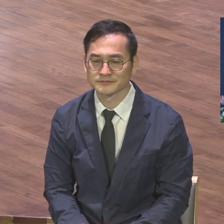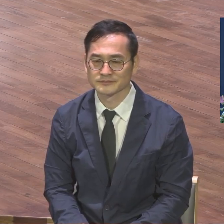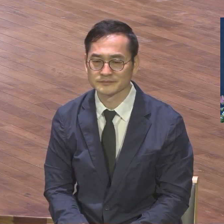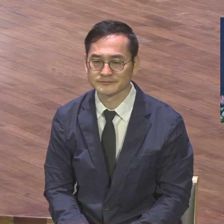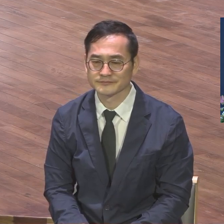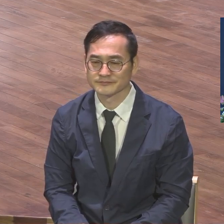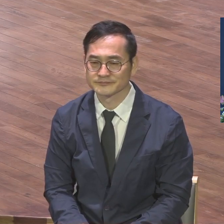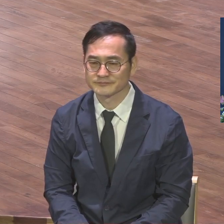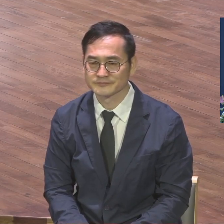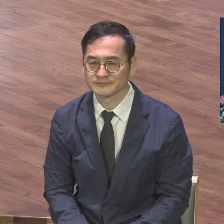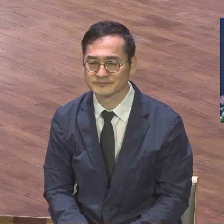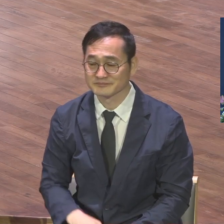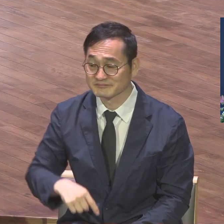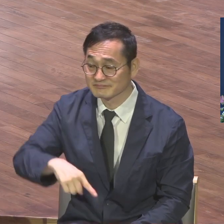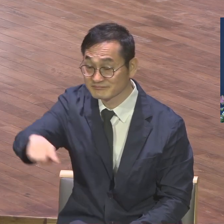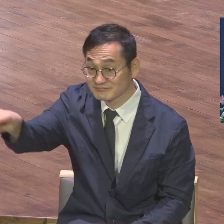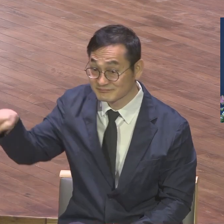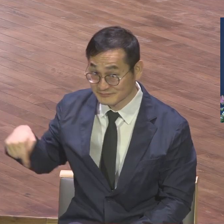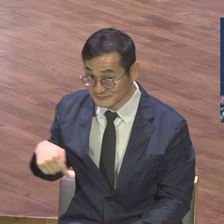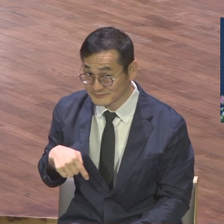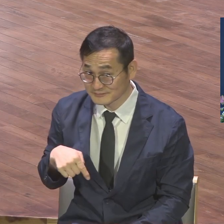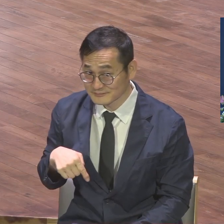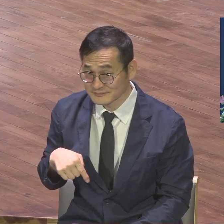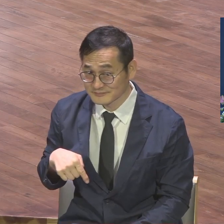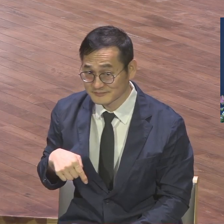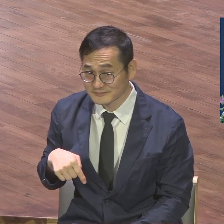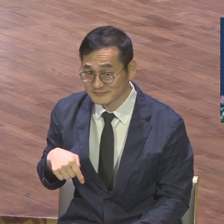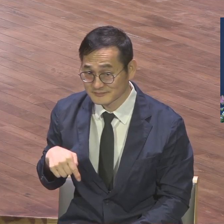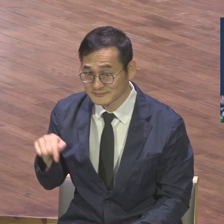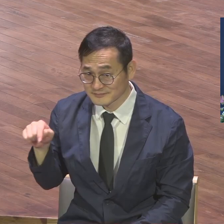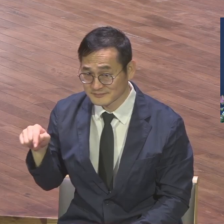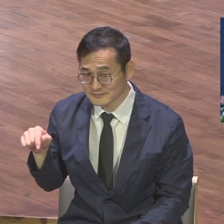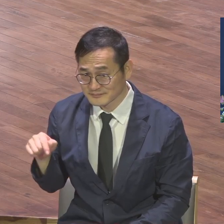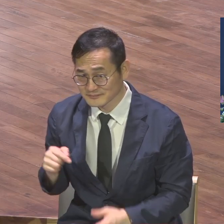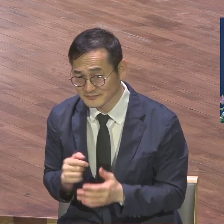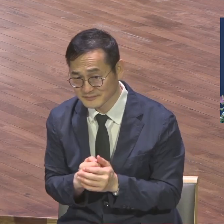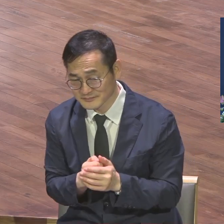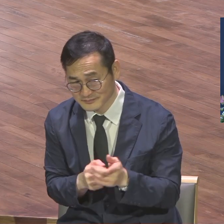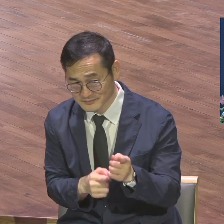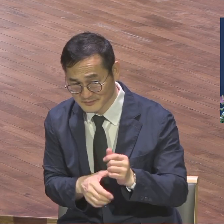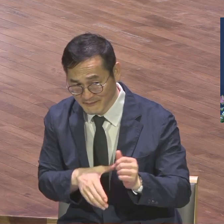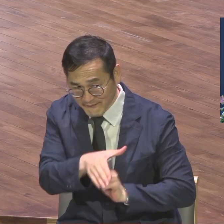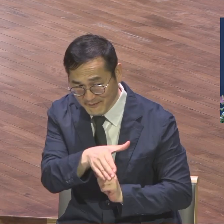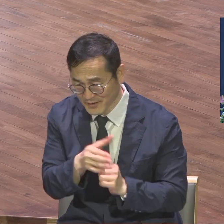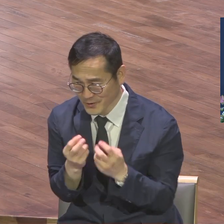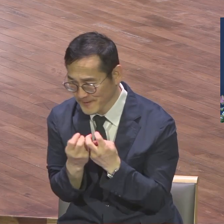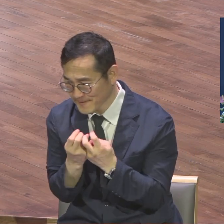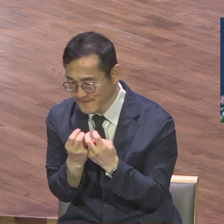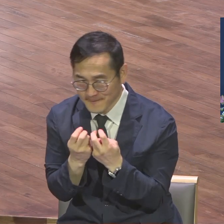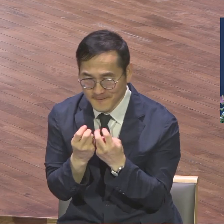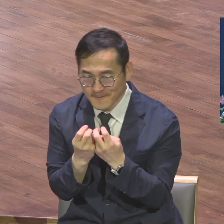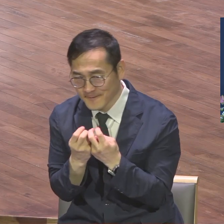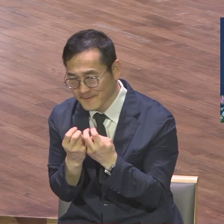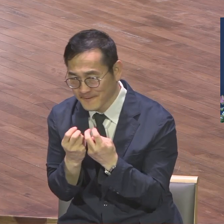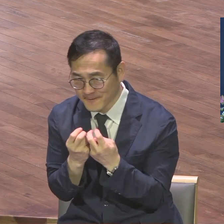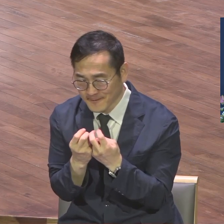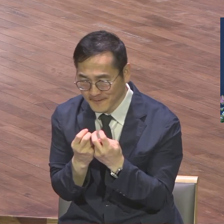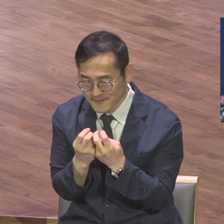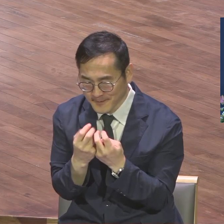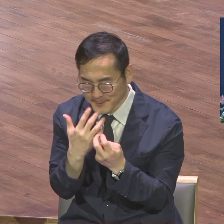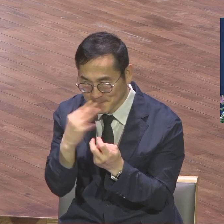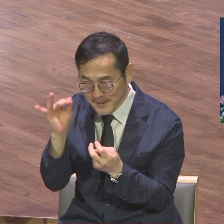종교 지도자들은 어떻게 하시든지 다양한 논란거리들을 만들어서